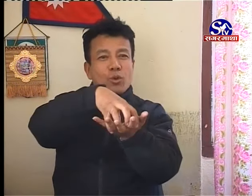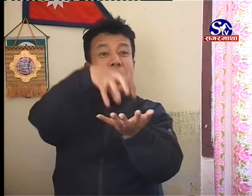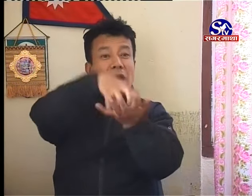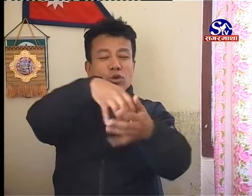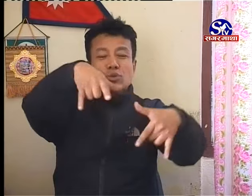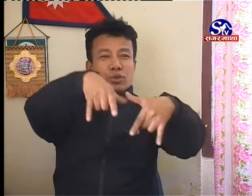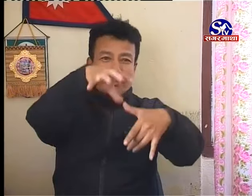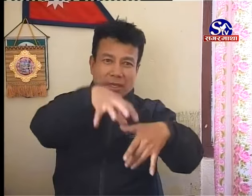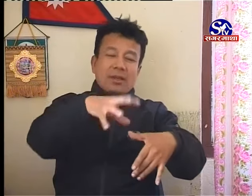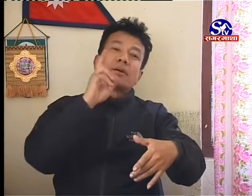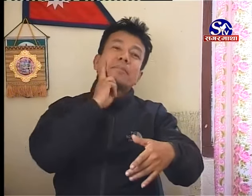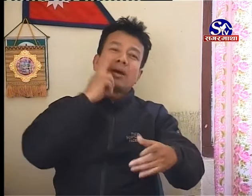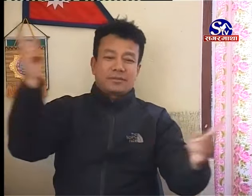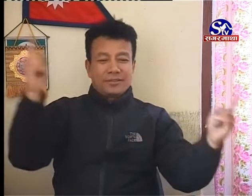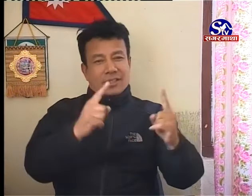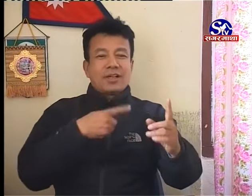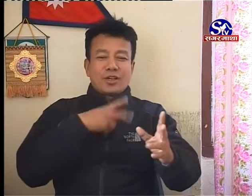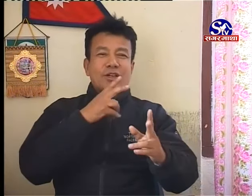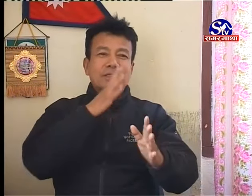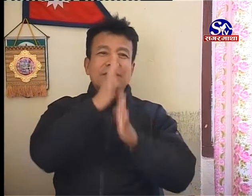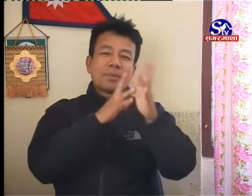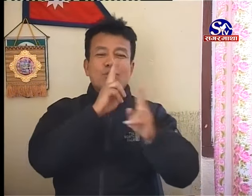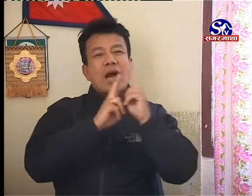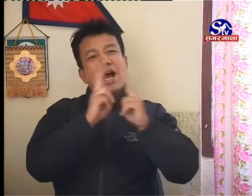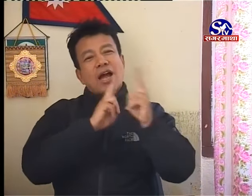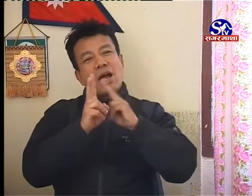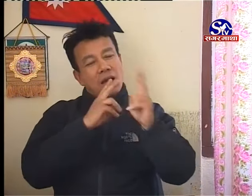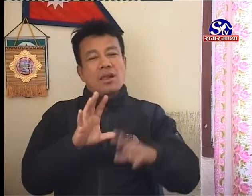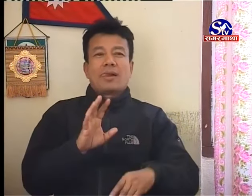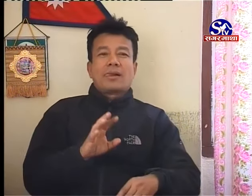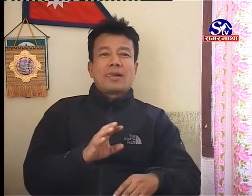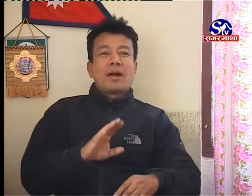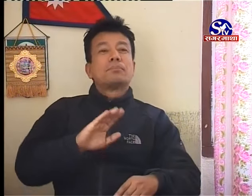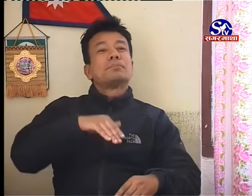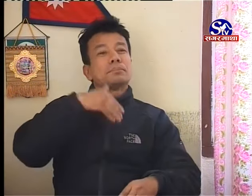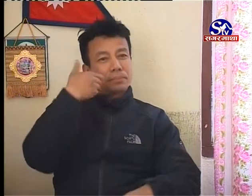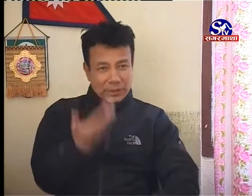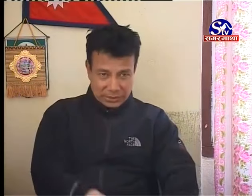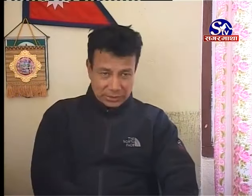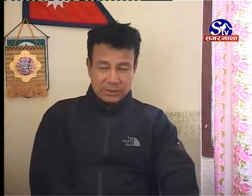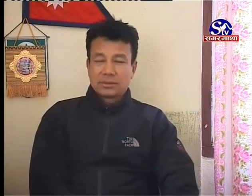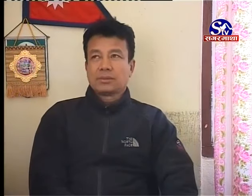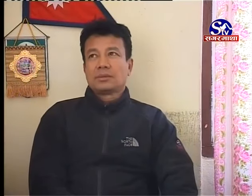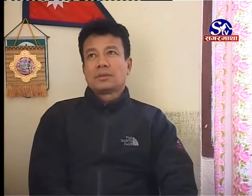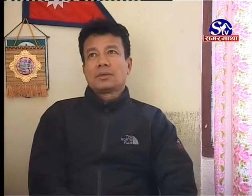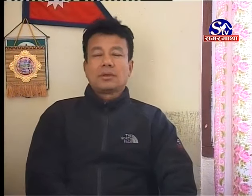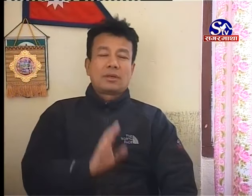न्यु रोडमा चाहिँ सबैजना बहिराहरू भेला हुन्थ्यो होइन, अनि त्यही टाइममा चाहिँ साङ्केतिक भाषाको कुरा आएको